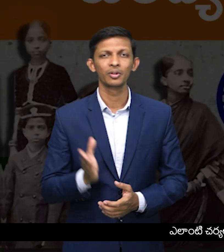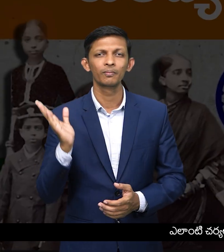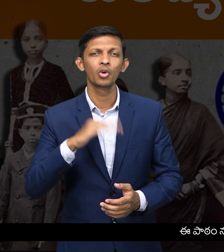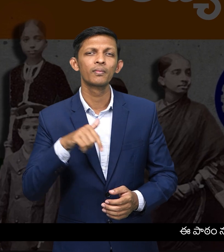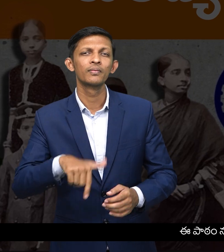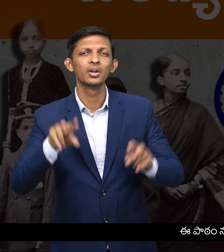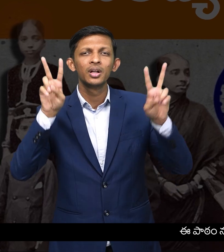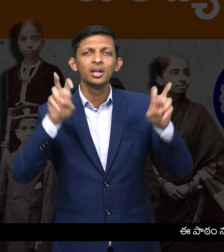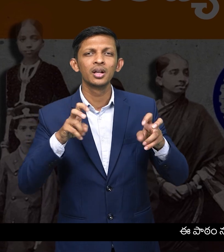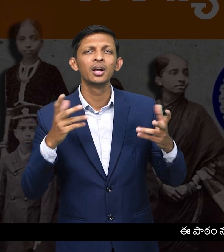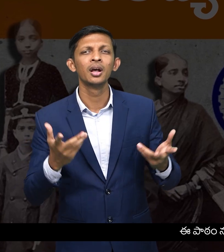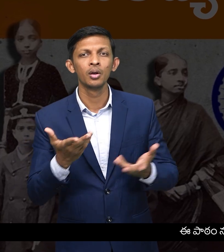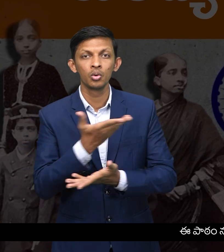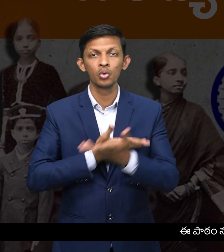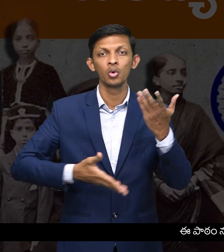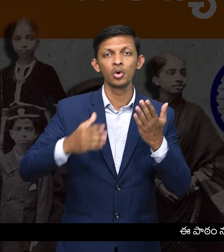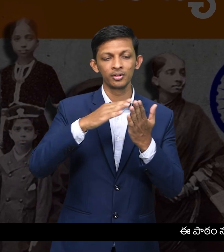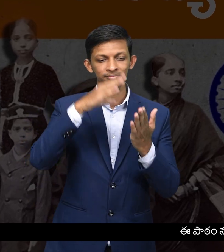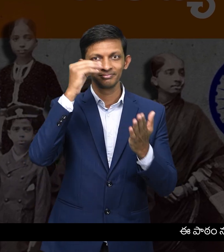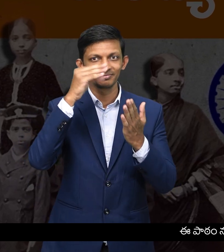ఈ పాఠం నుండి మనం నేర్చుకోబోతున్నది